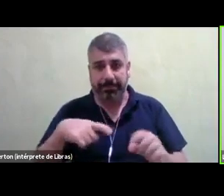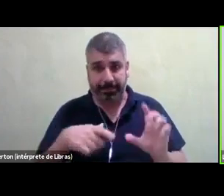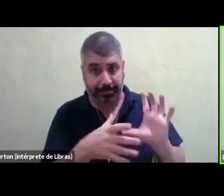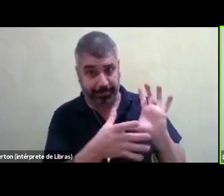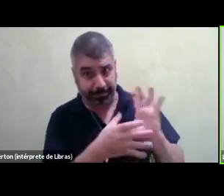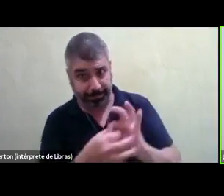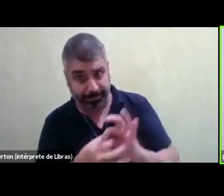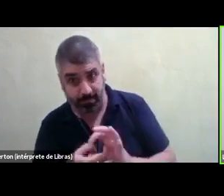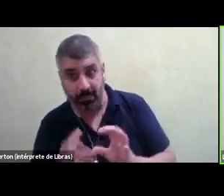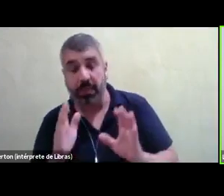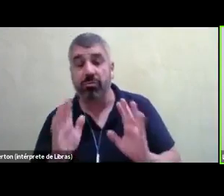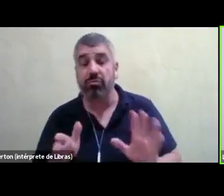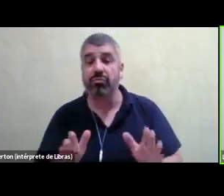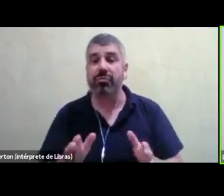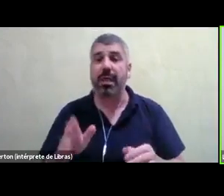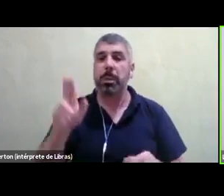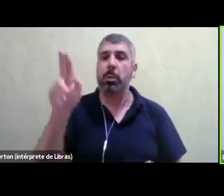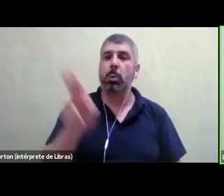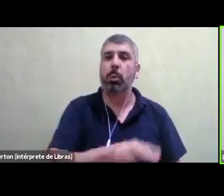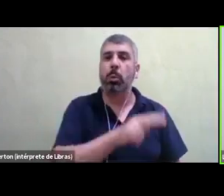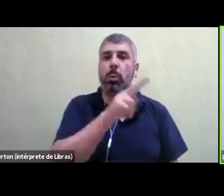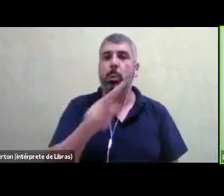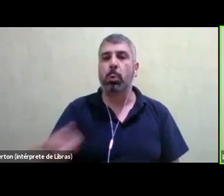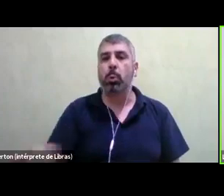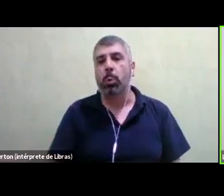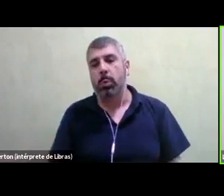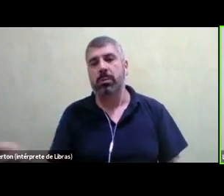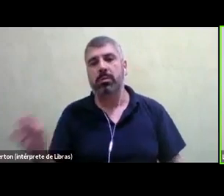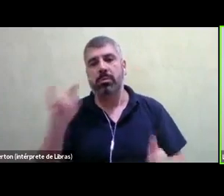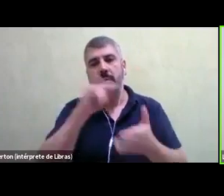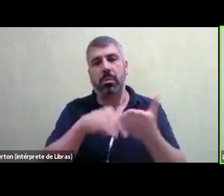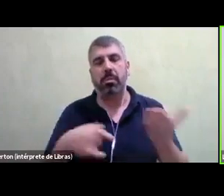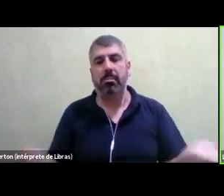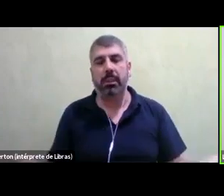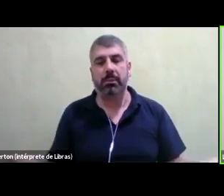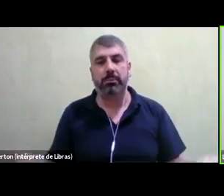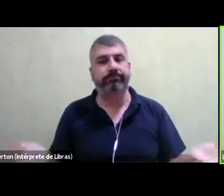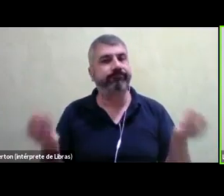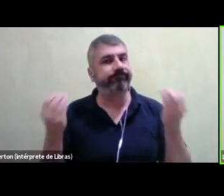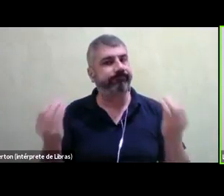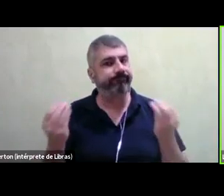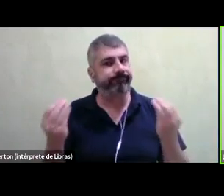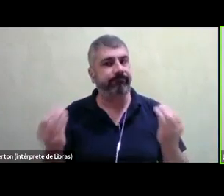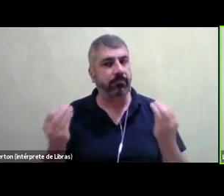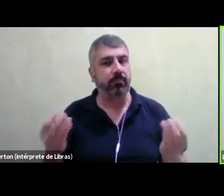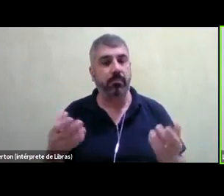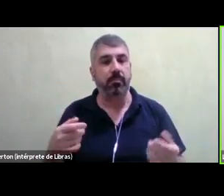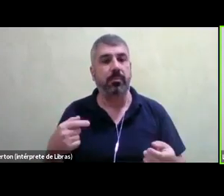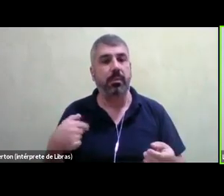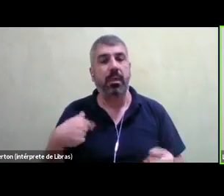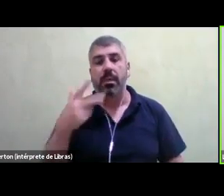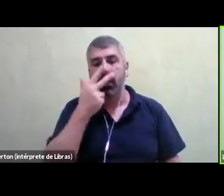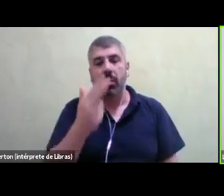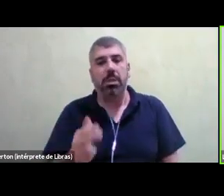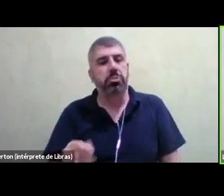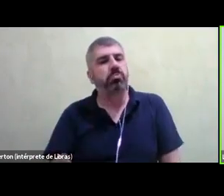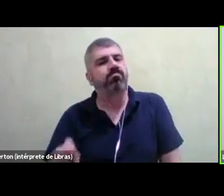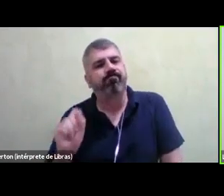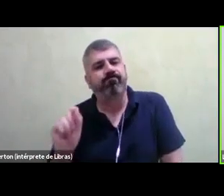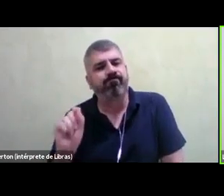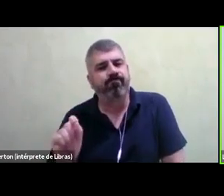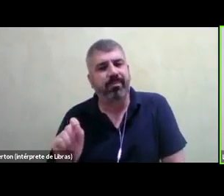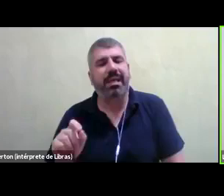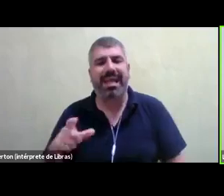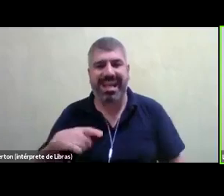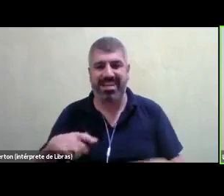e silenciados no documento, né? Como foi mencionado. Então, achei assim que foi um processo, um